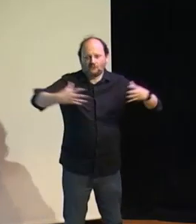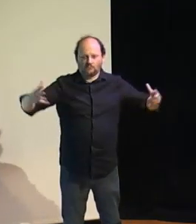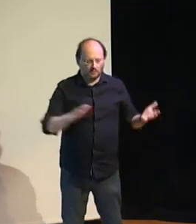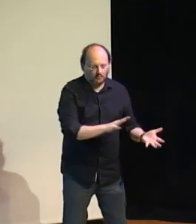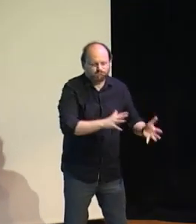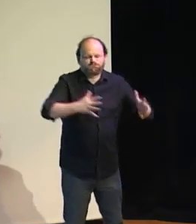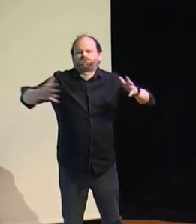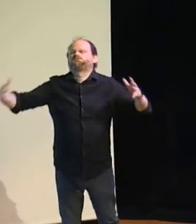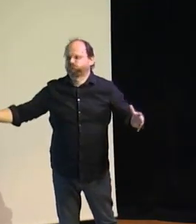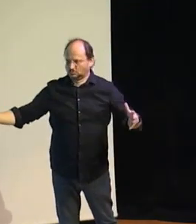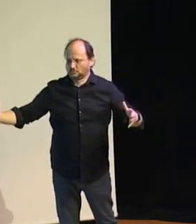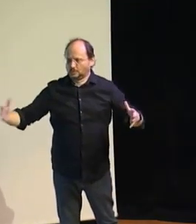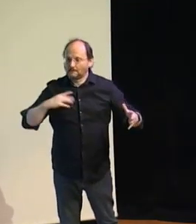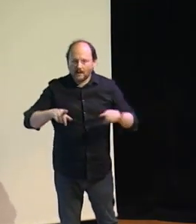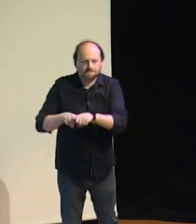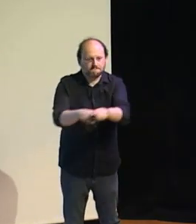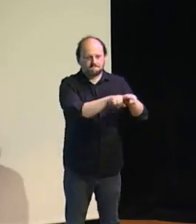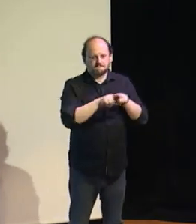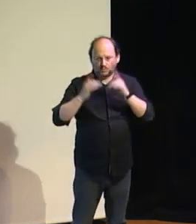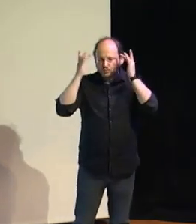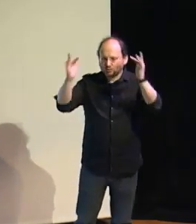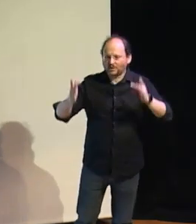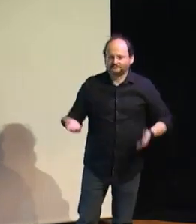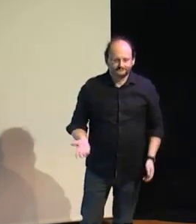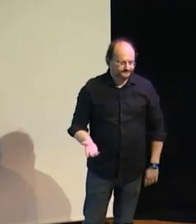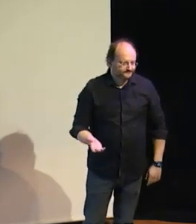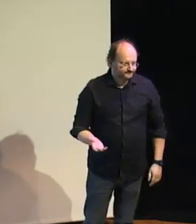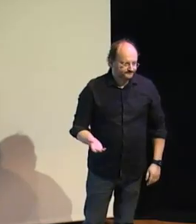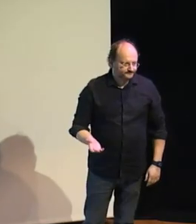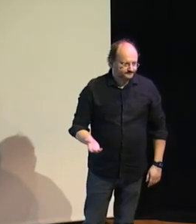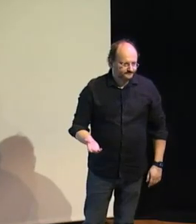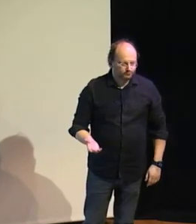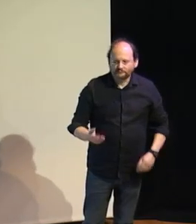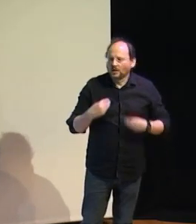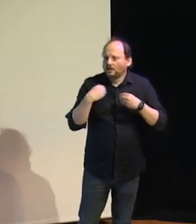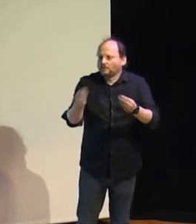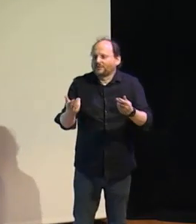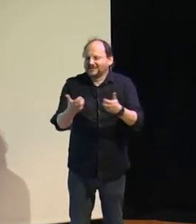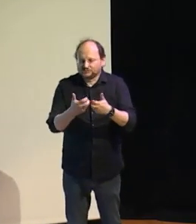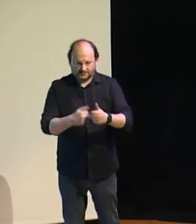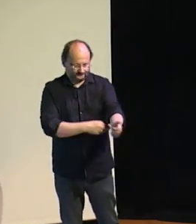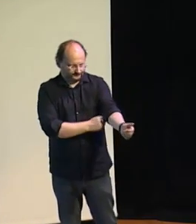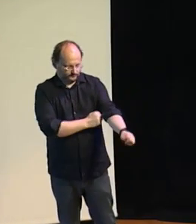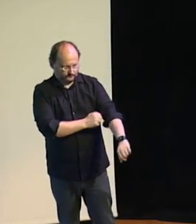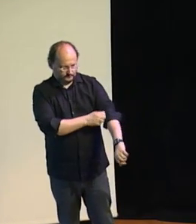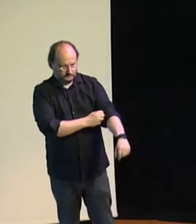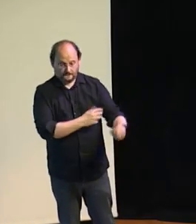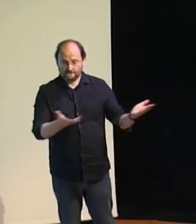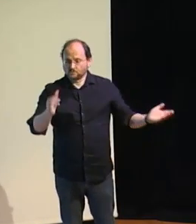Donc on a une gestualité d'entendant qui est aujourd'hui existante, mais une gestualité sourde qui s'est encore plus développée. Je vais vous donner un